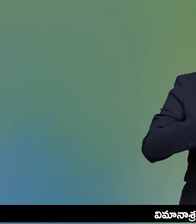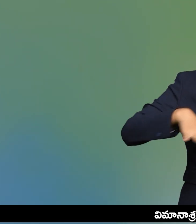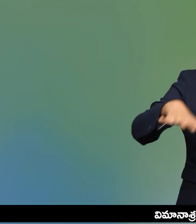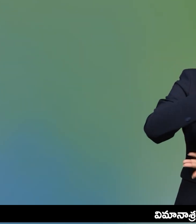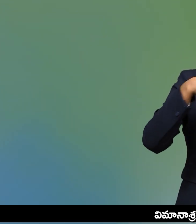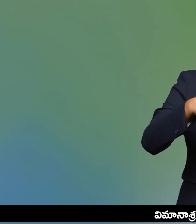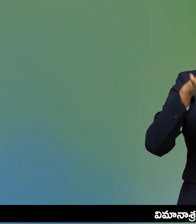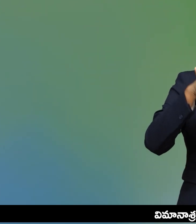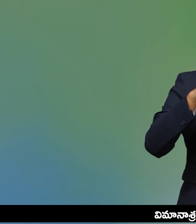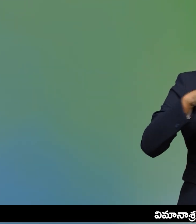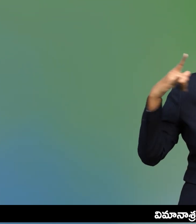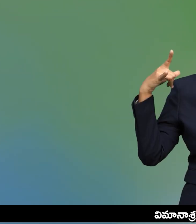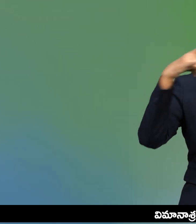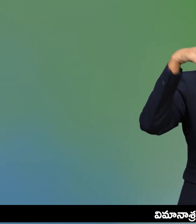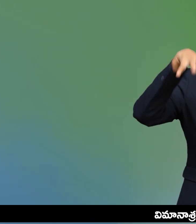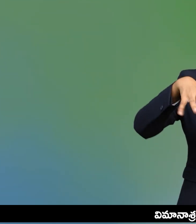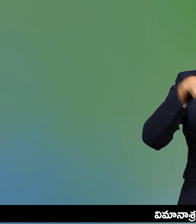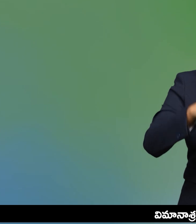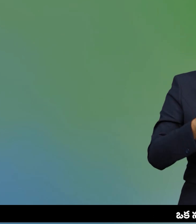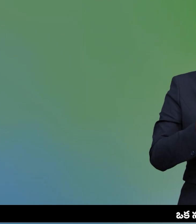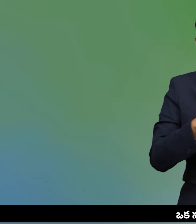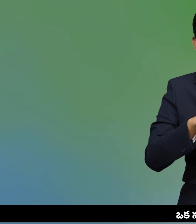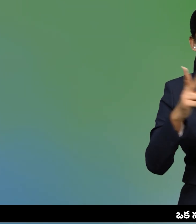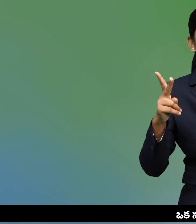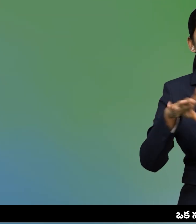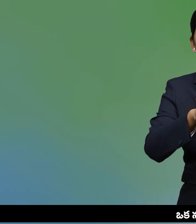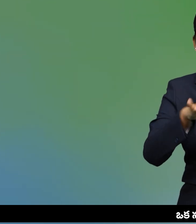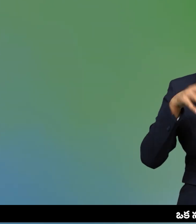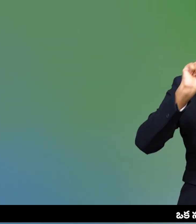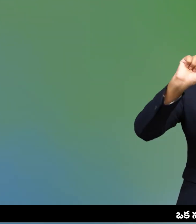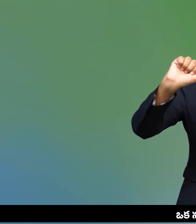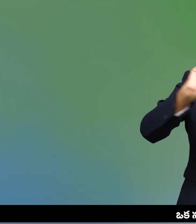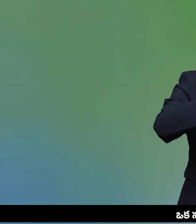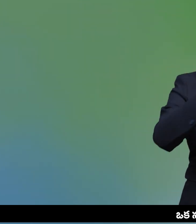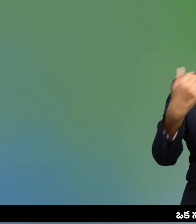విమానాశ్రయం దాని స్వంత హక్కులో ఒక నగరంగా పనిచేస్తుంది.